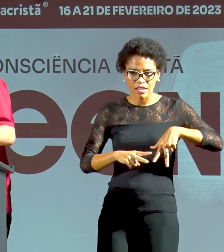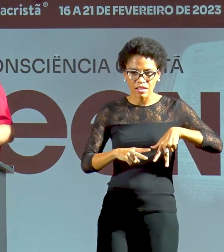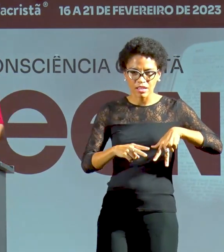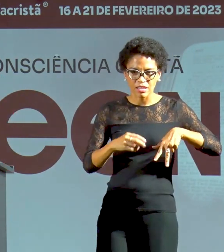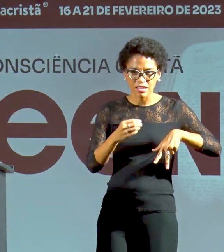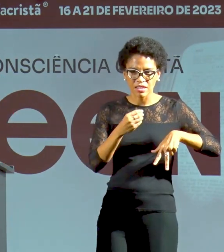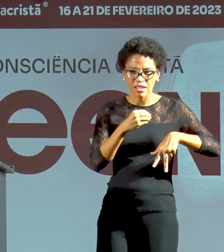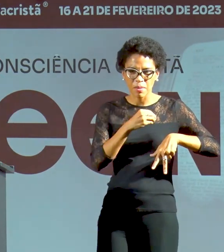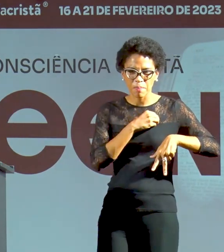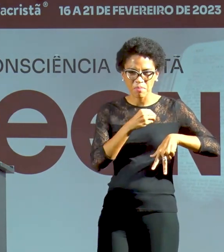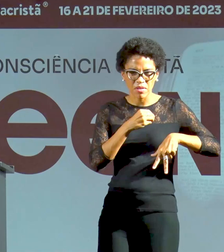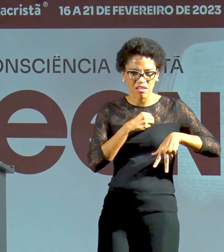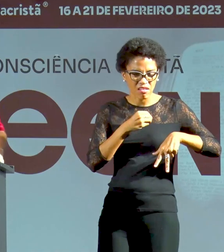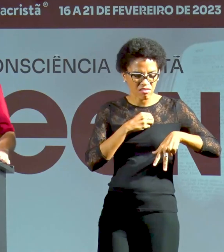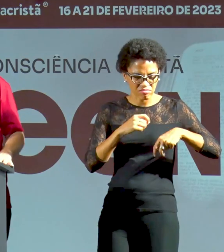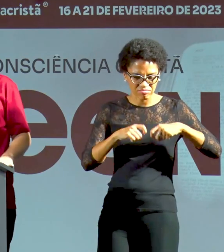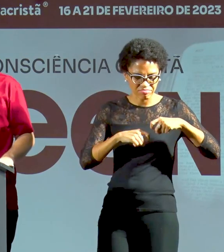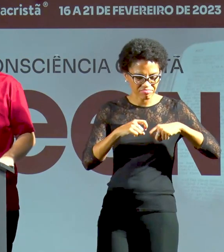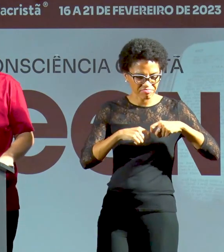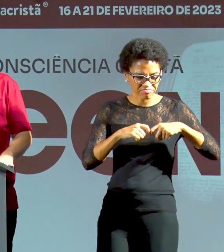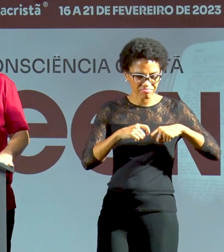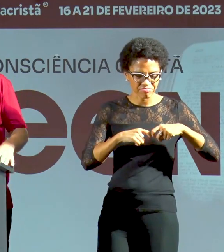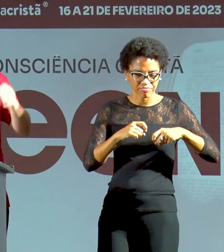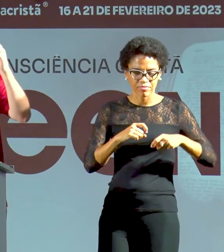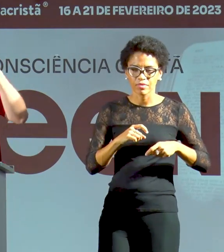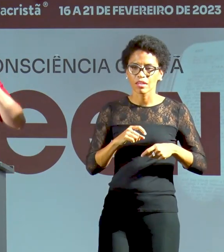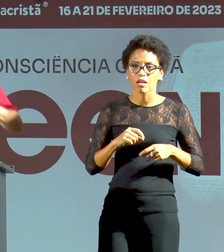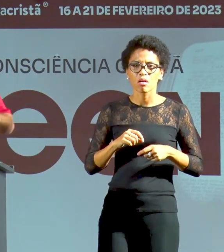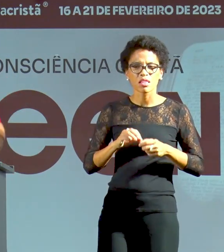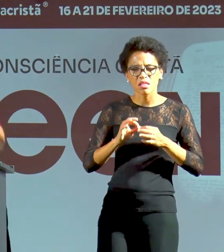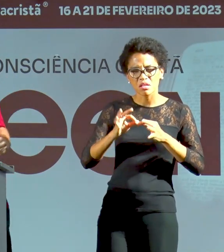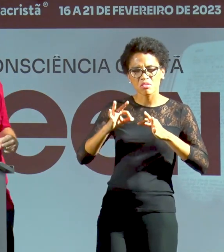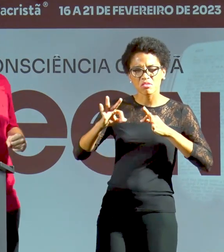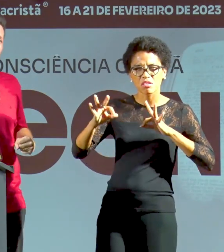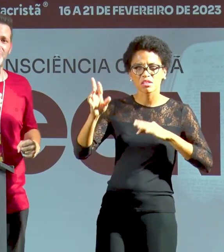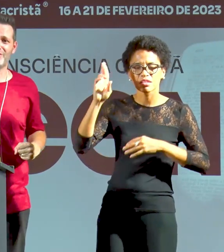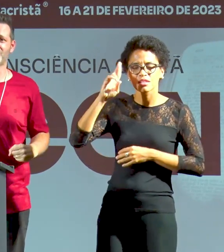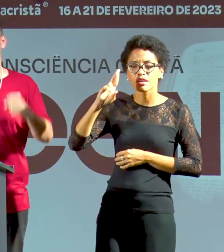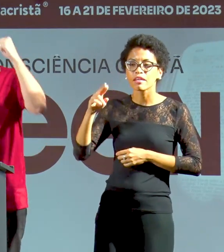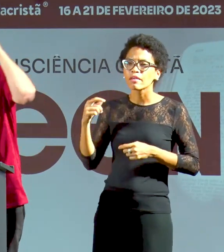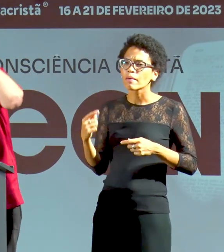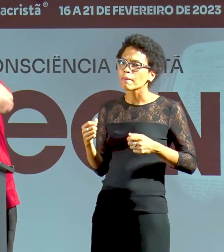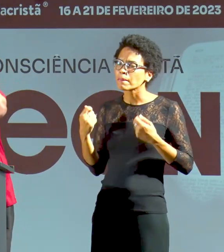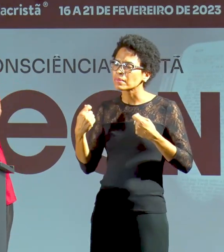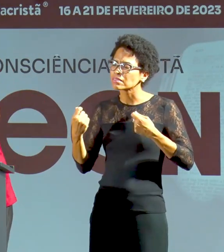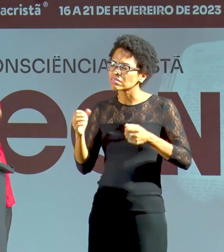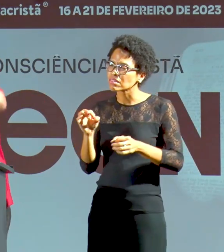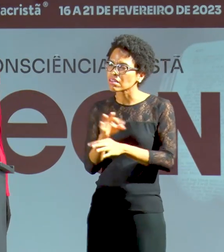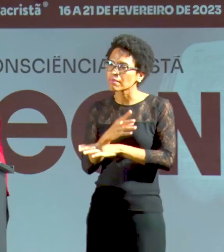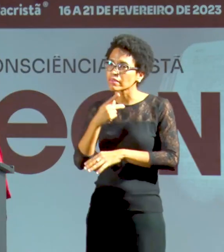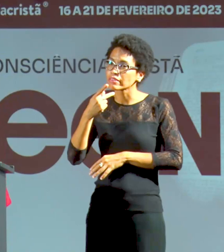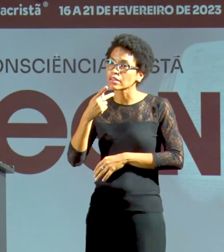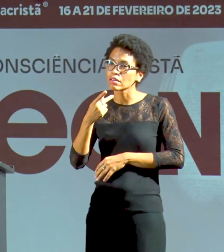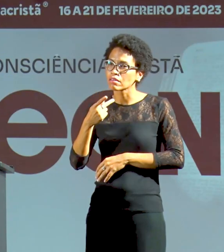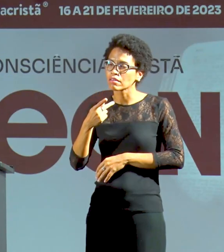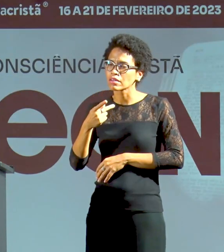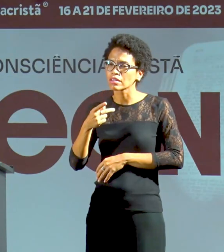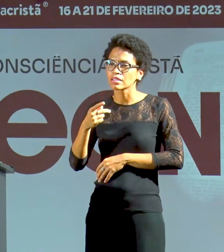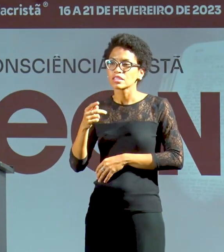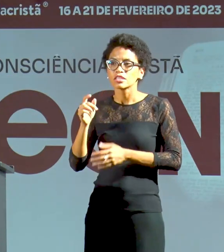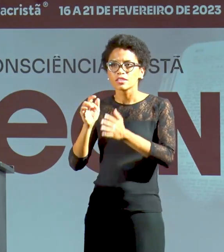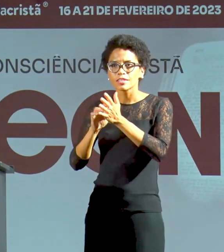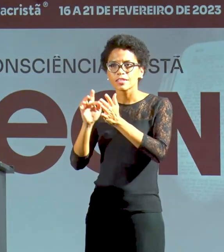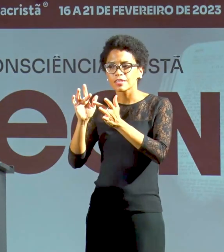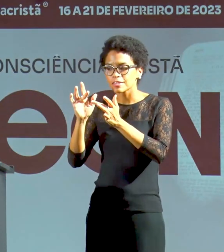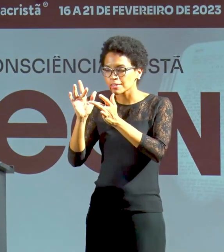distante do Senhor que talvez você esteja vivendo e eu preciso terminar dizendo para você que esse Jesus que quis